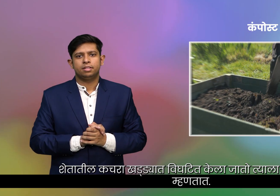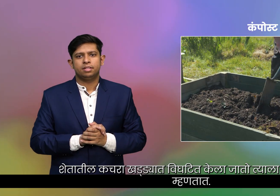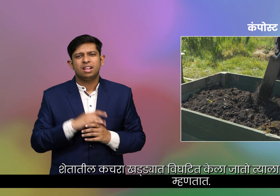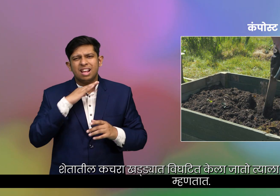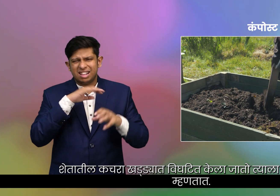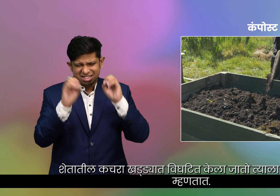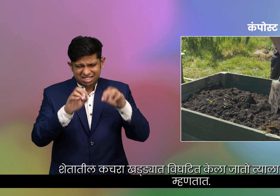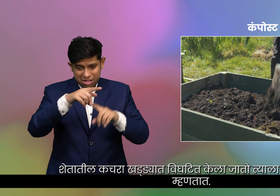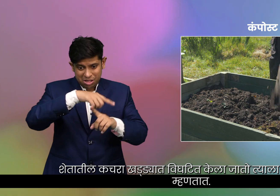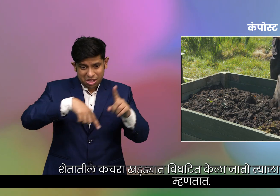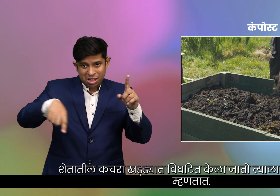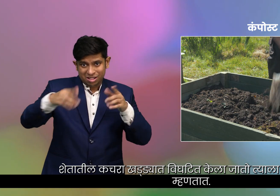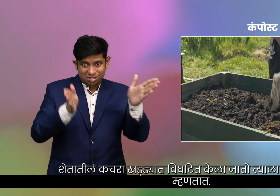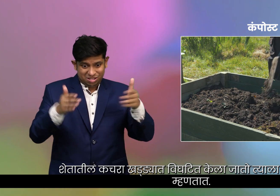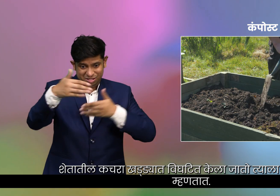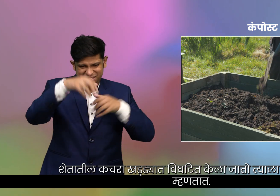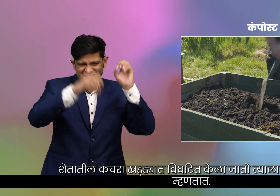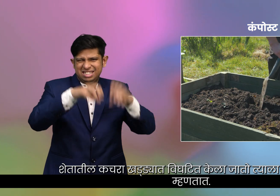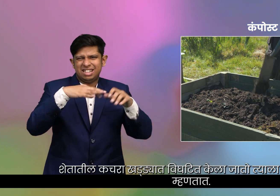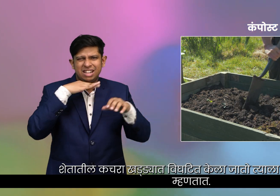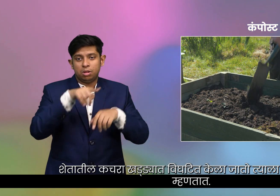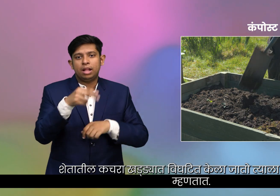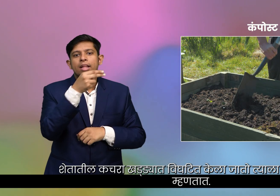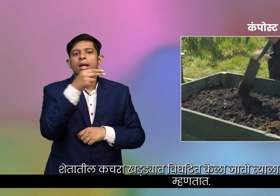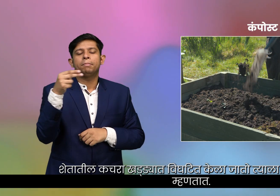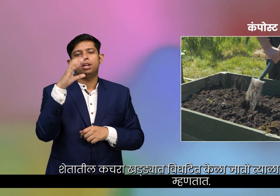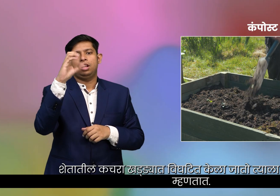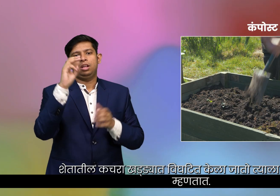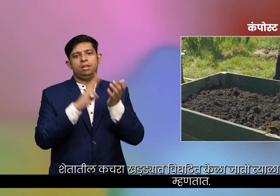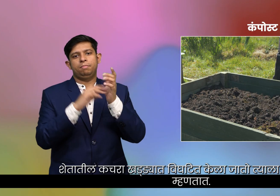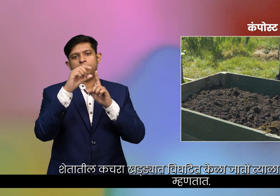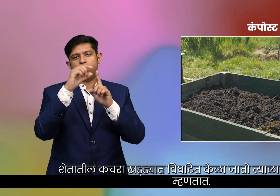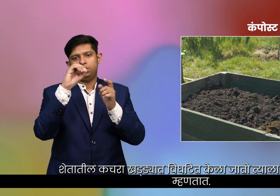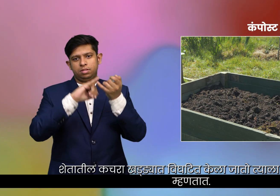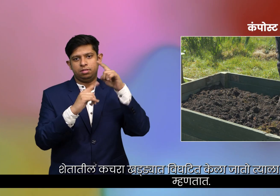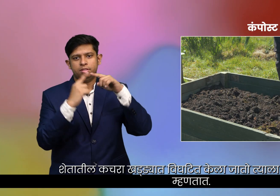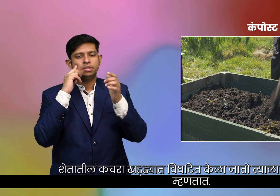शेतीतील कचरा खड्ड्यात विघटित केला जातो, त्याला कंपोस्टिंग असं म्हणतात.